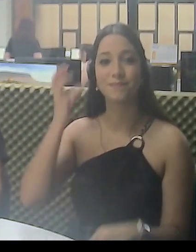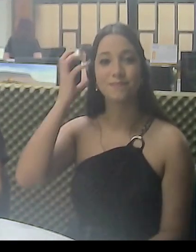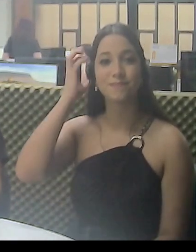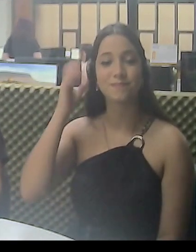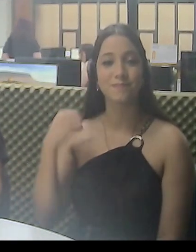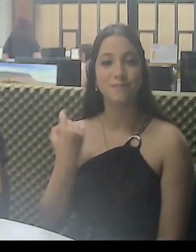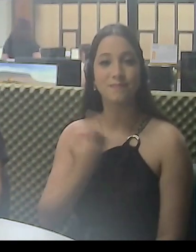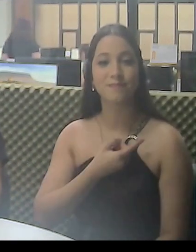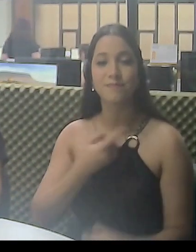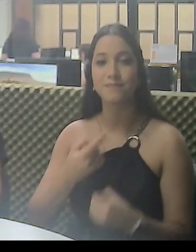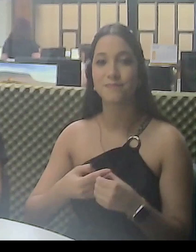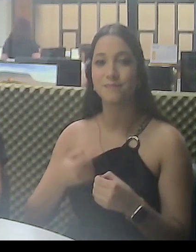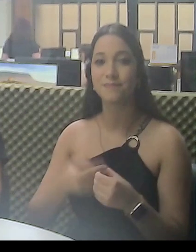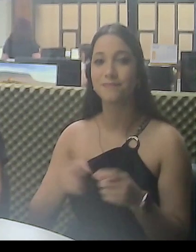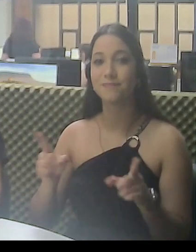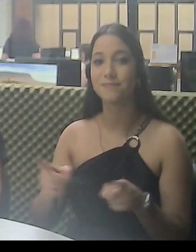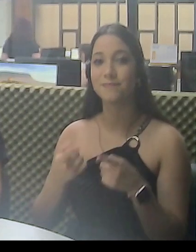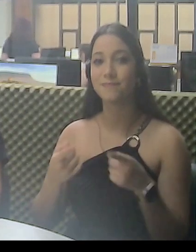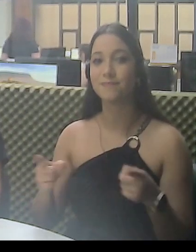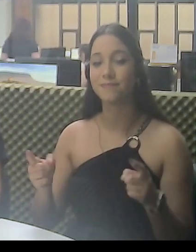Rádio Nossa Cidade.